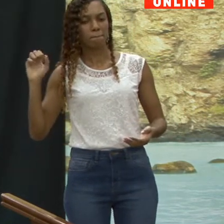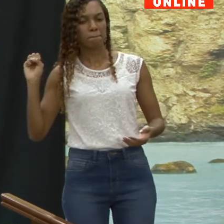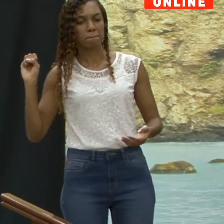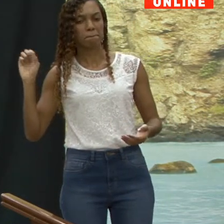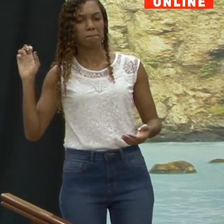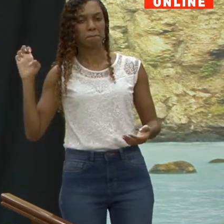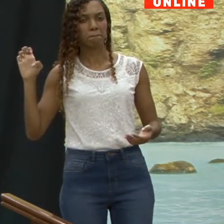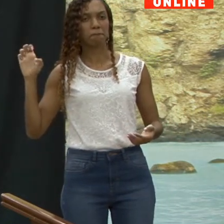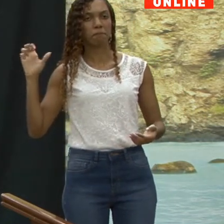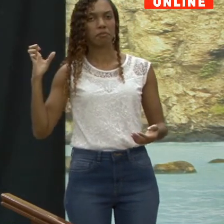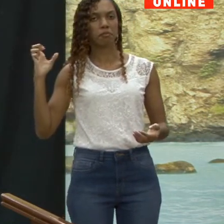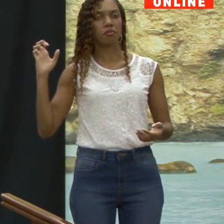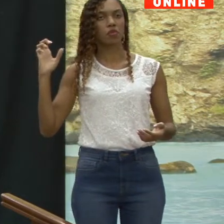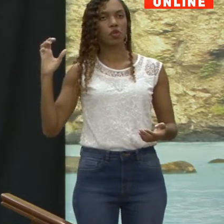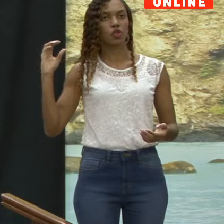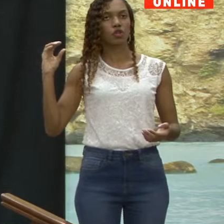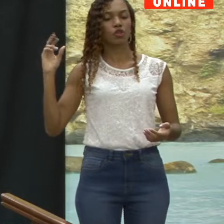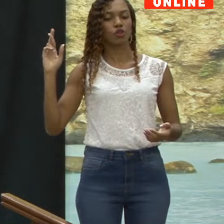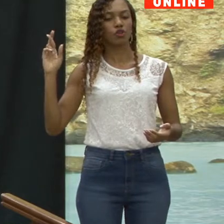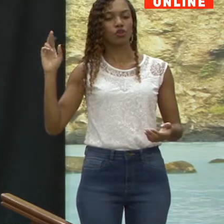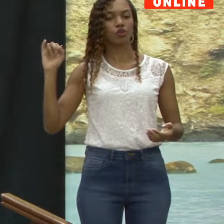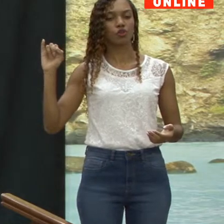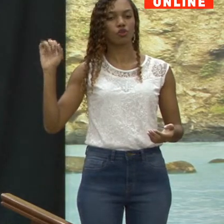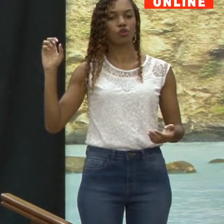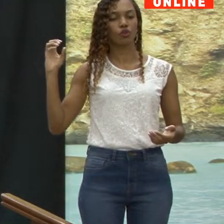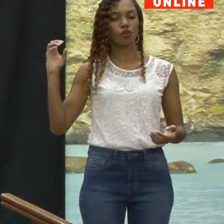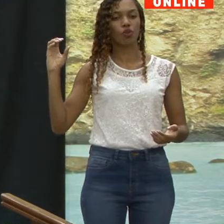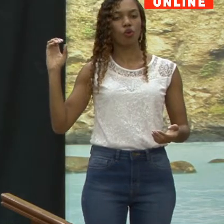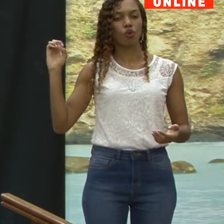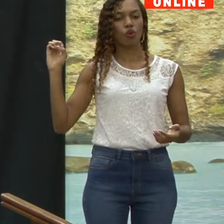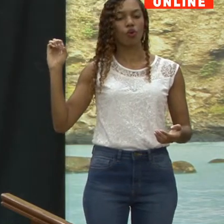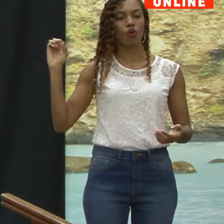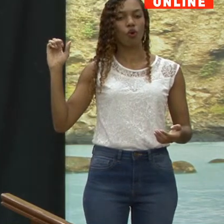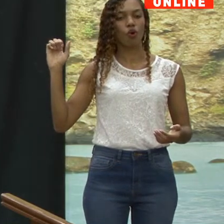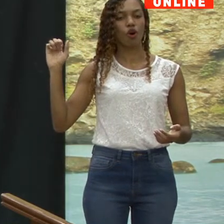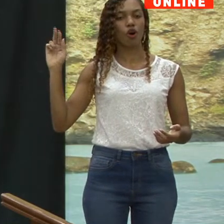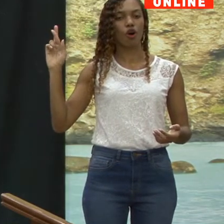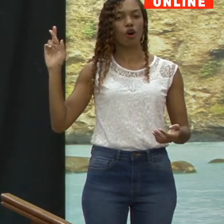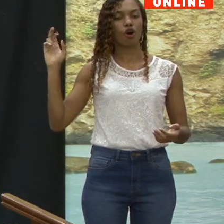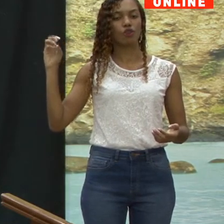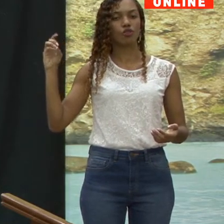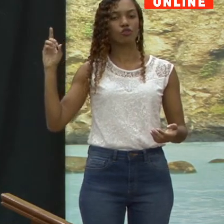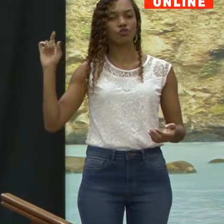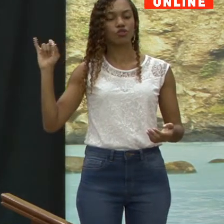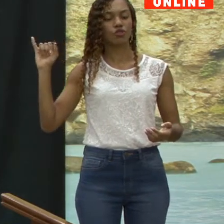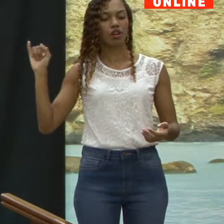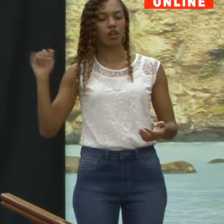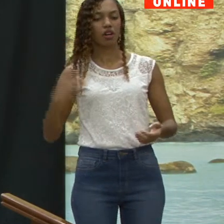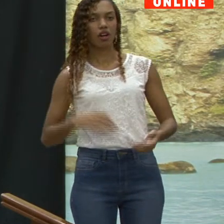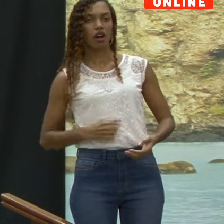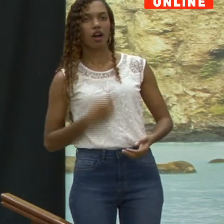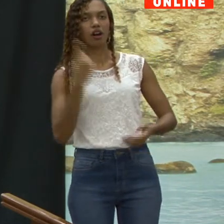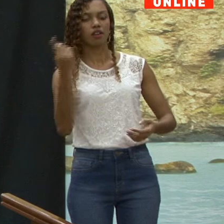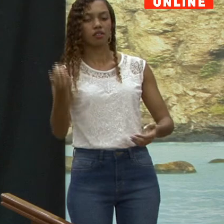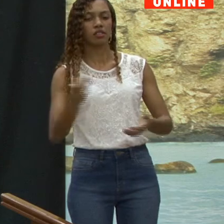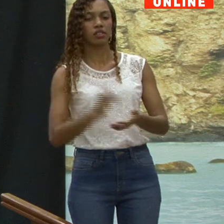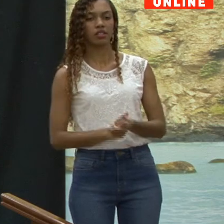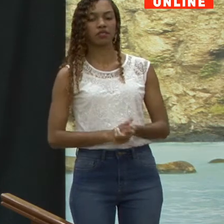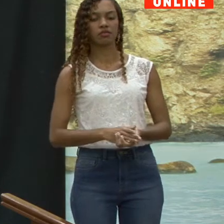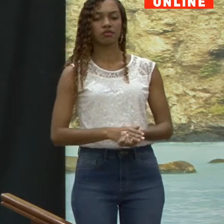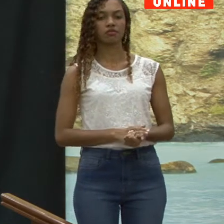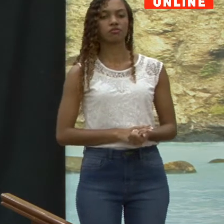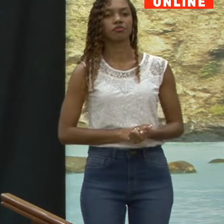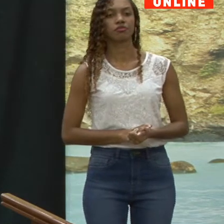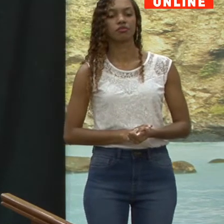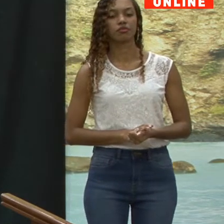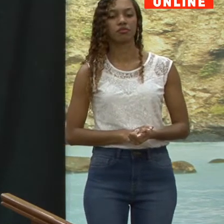além, ver o propósito de Deus que está além da pandemia. Cada vez que Elias ia buscar